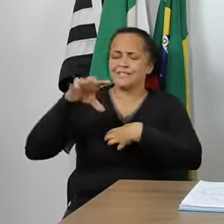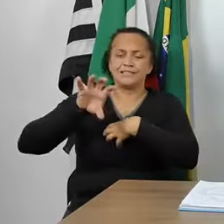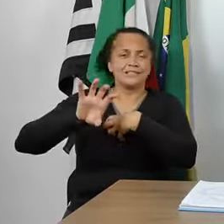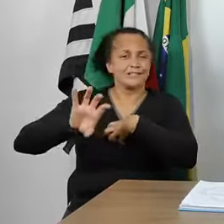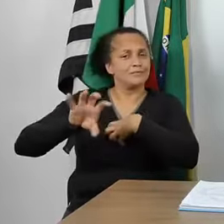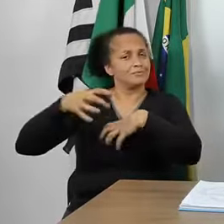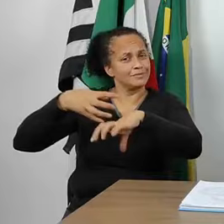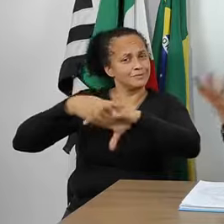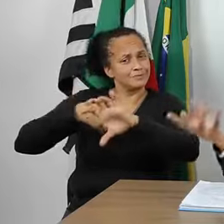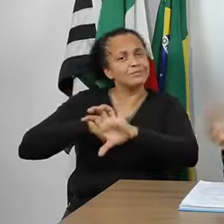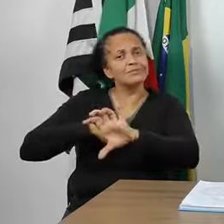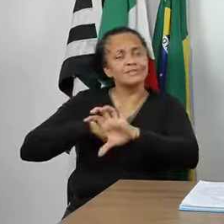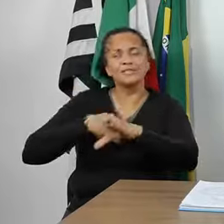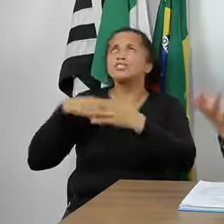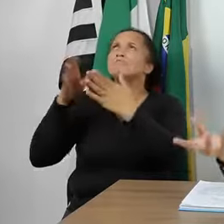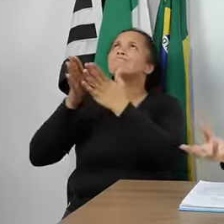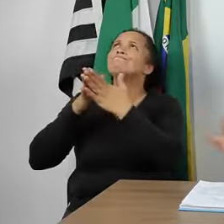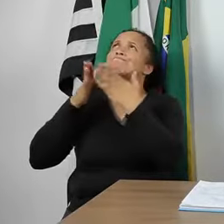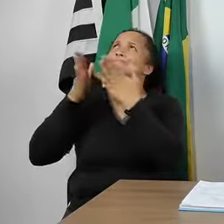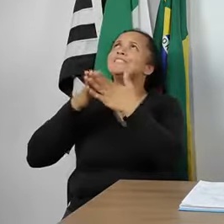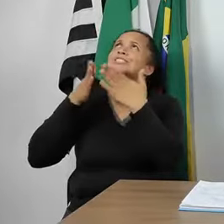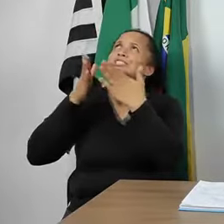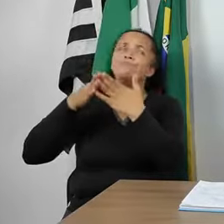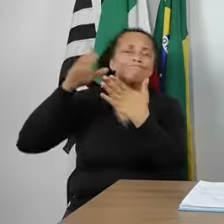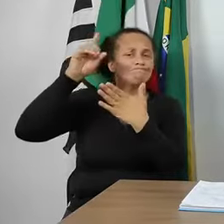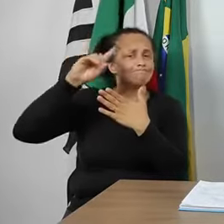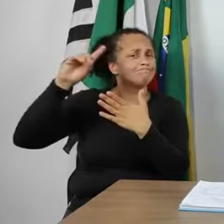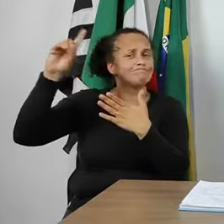em favor dele ou daquele.